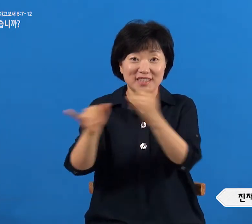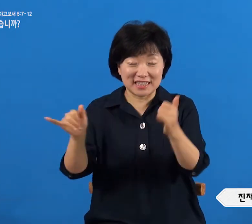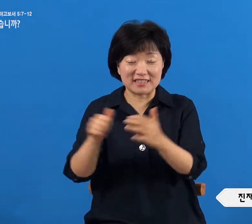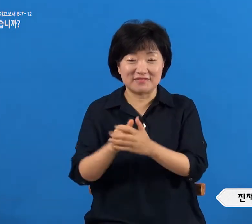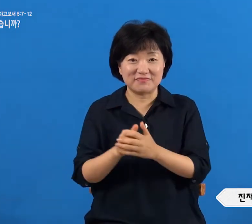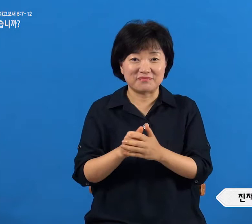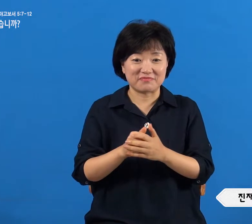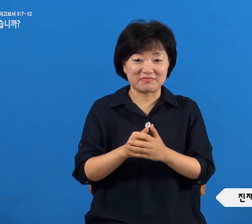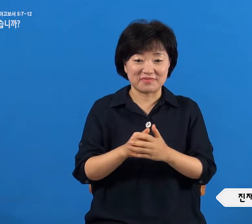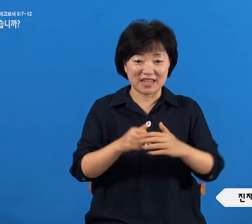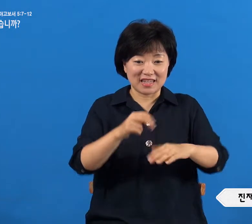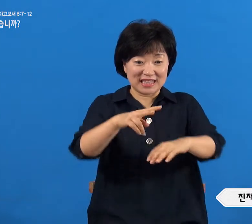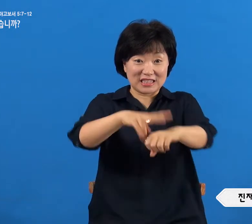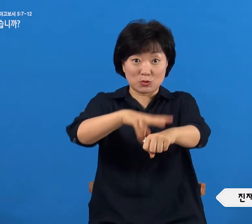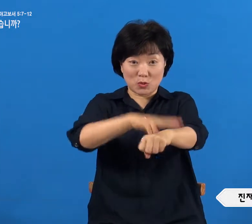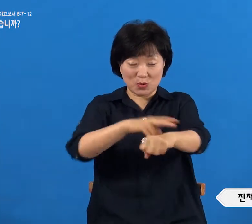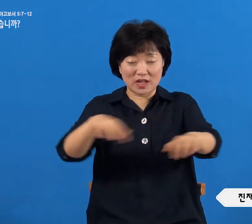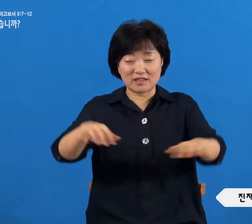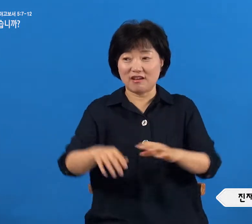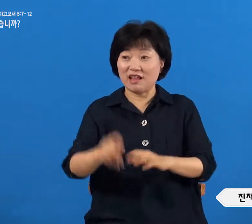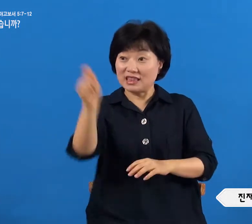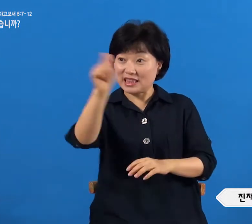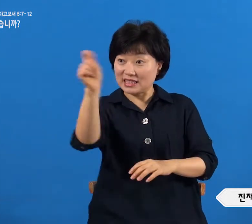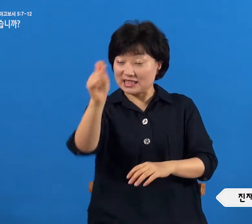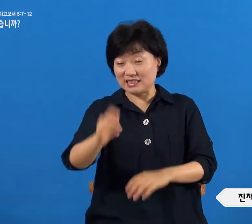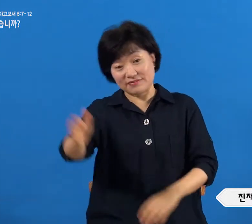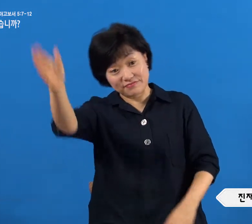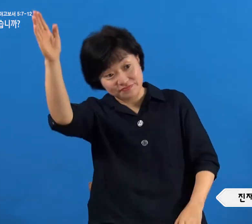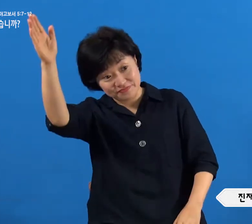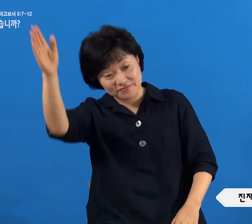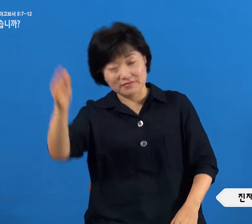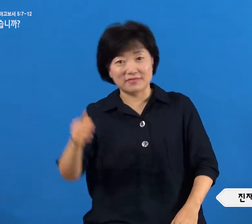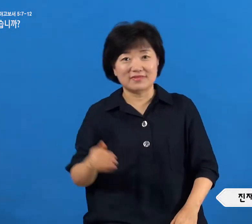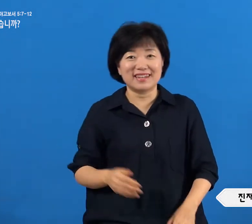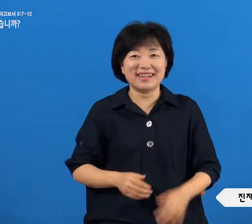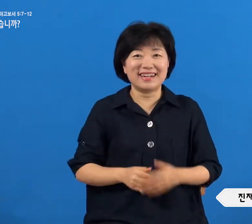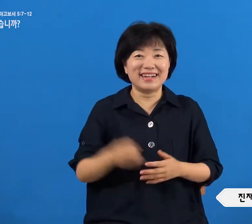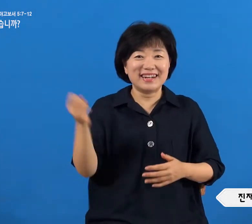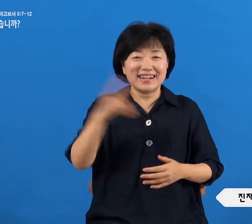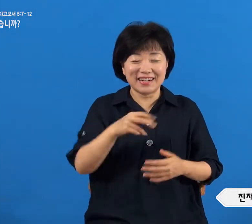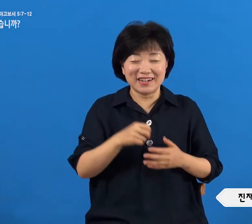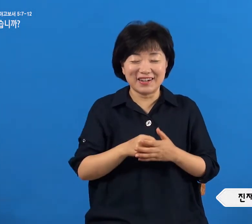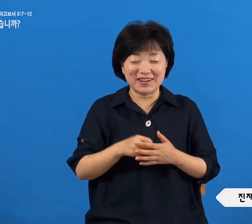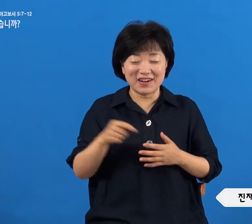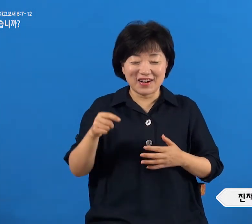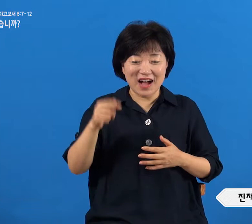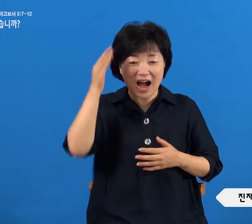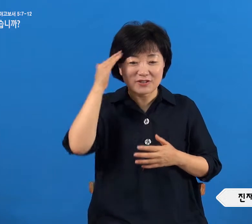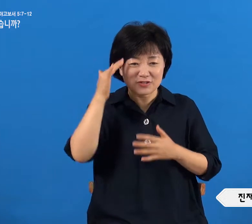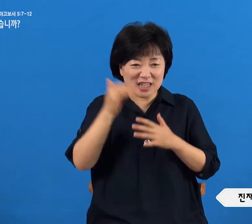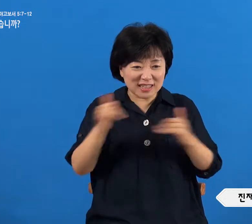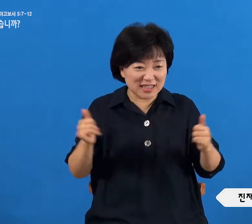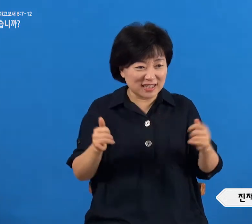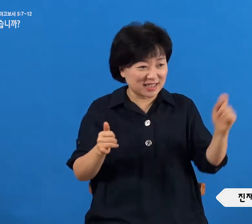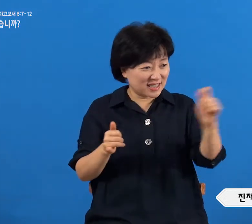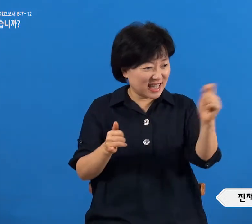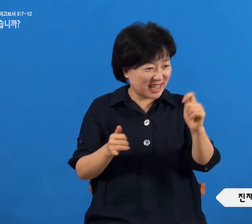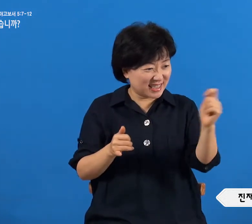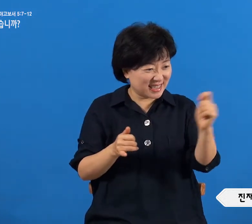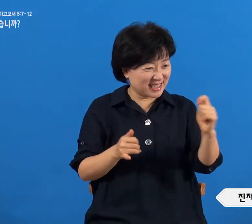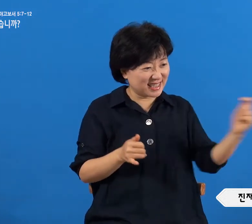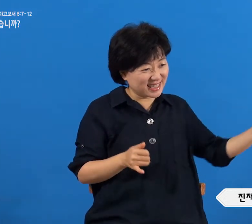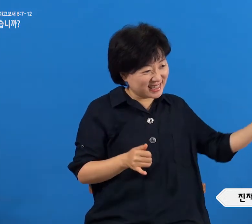외국인은 인도에 서서 택시하며 손을 든다. 한국인은 도로에 내려가 택시를 따라서 뛰어가며 문손잡이를